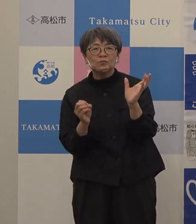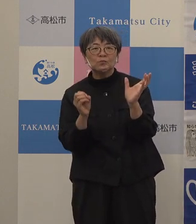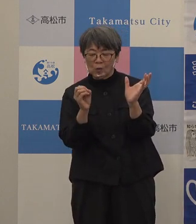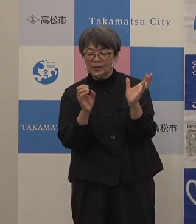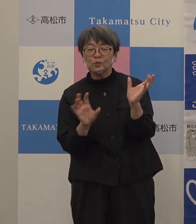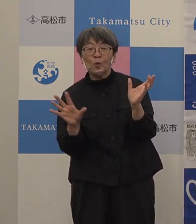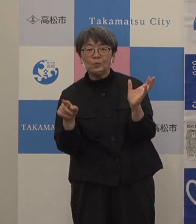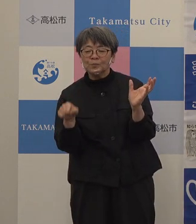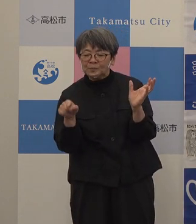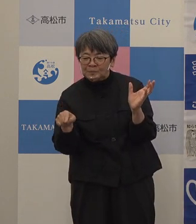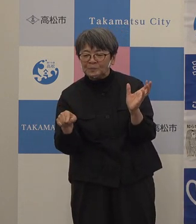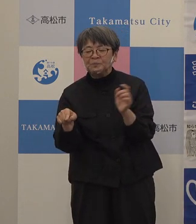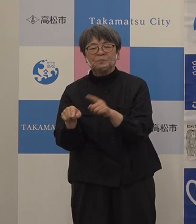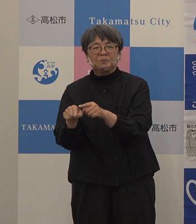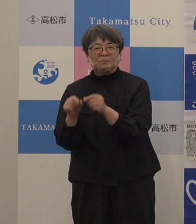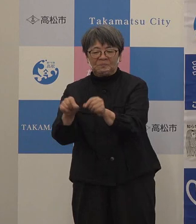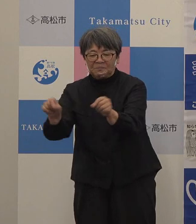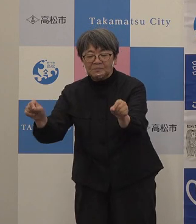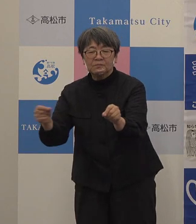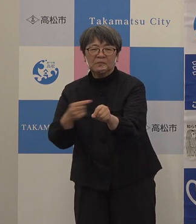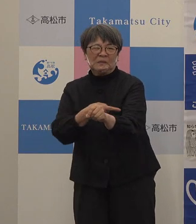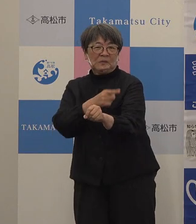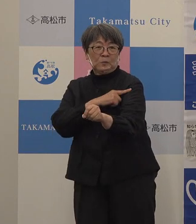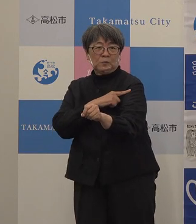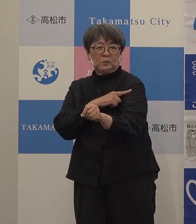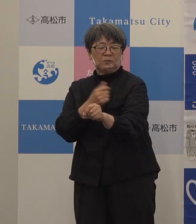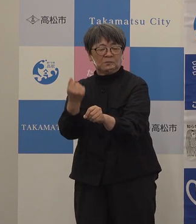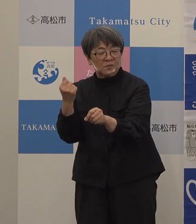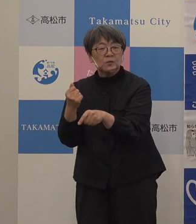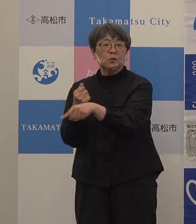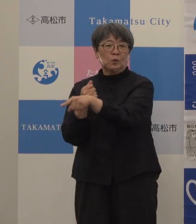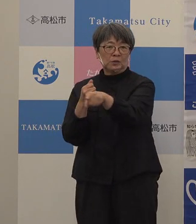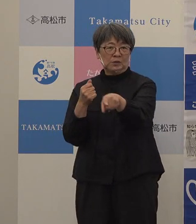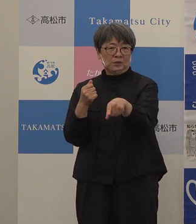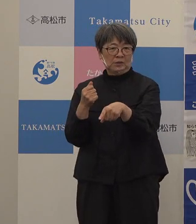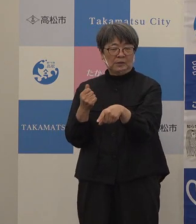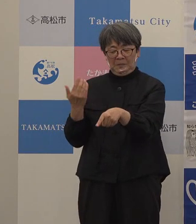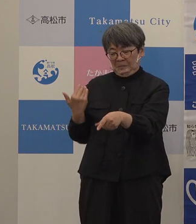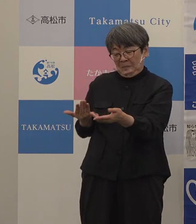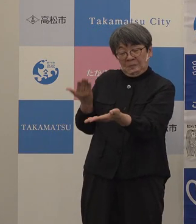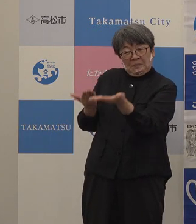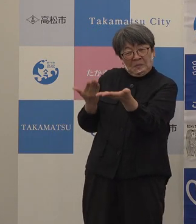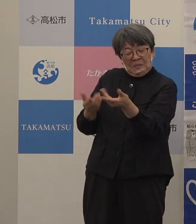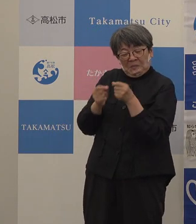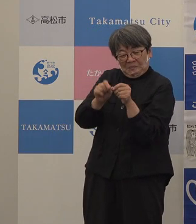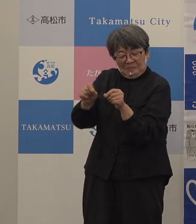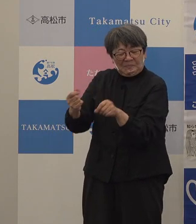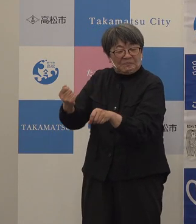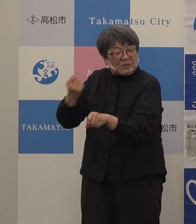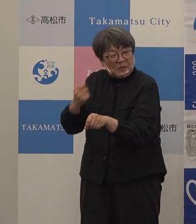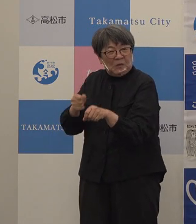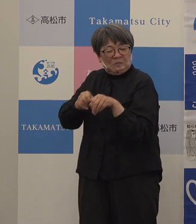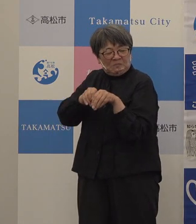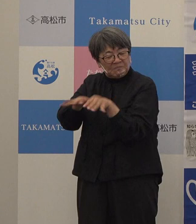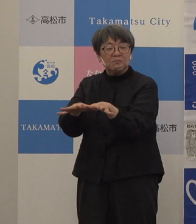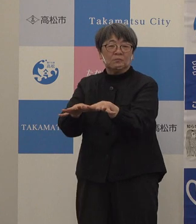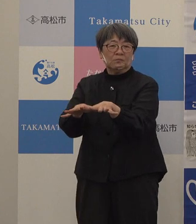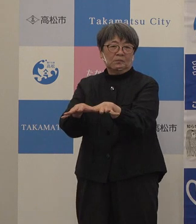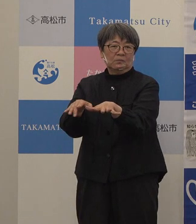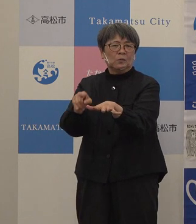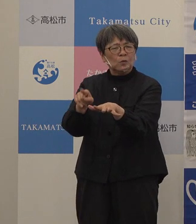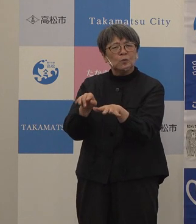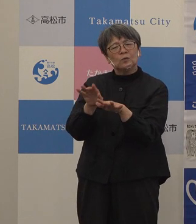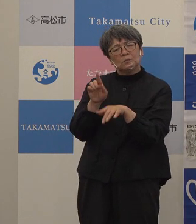ものが非常に感染力が従来のウイルスよりも高いということが大きく影響して